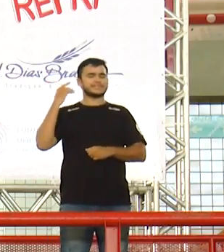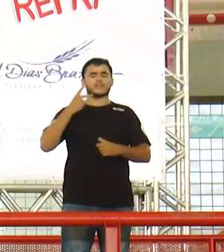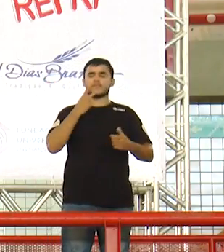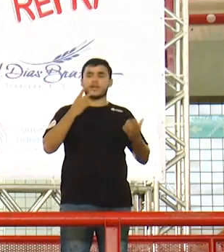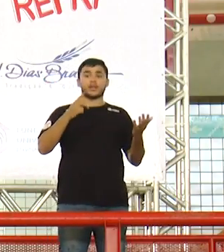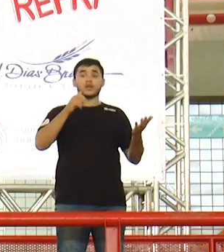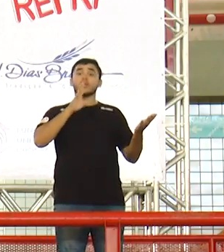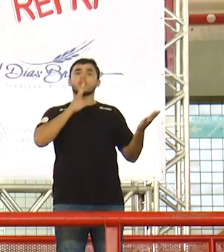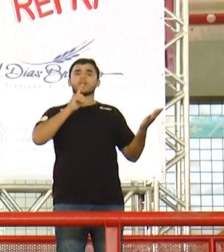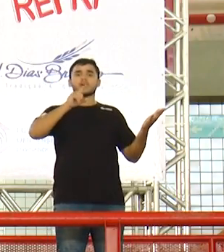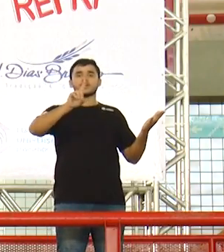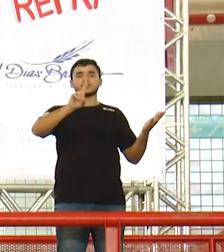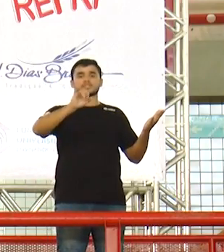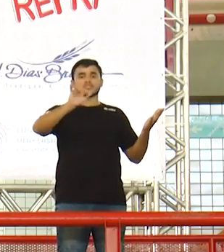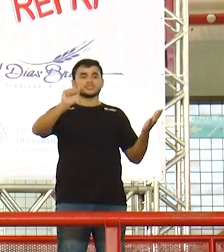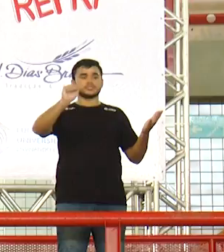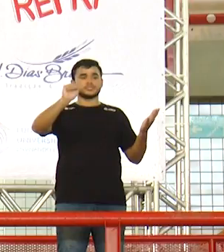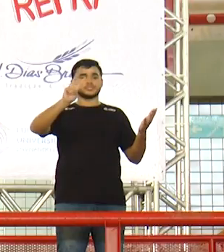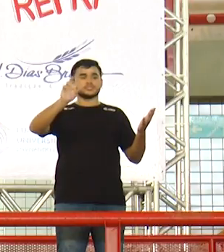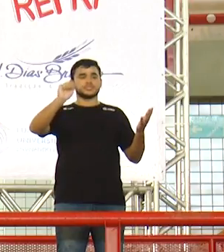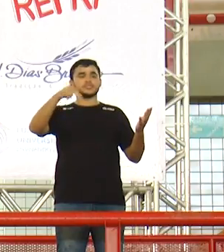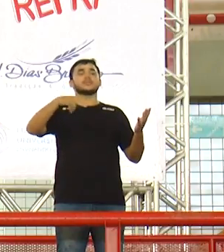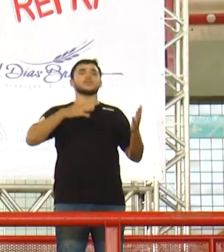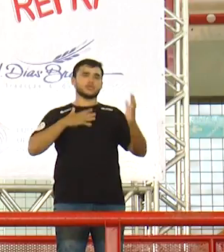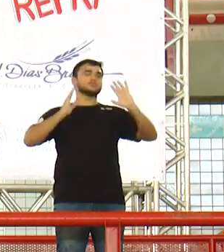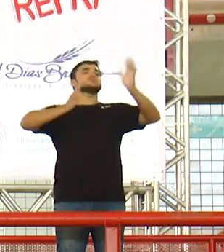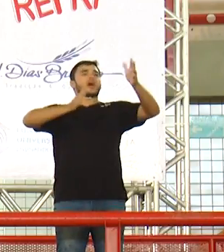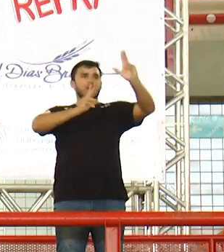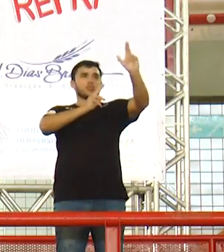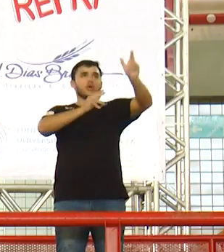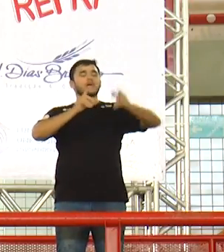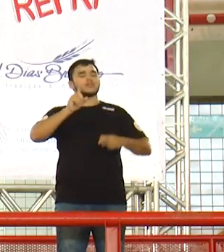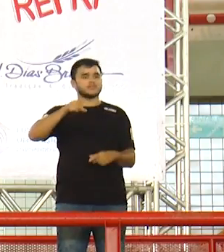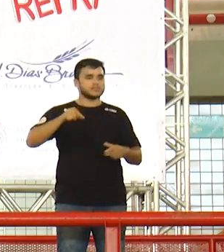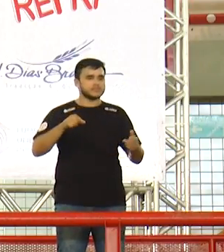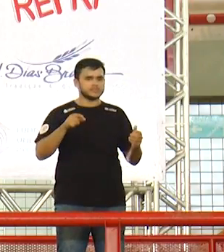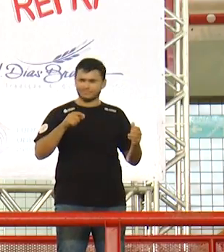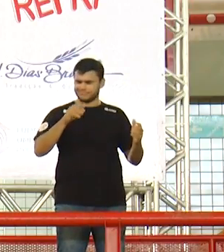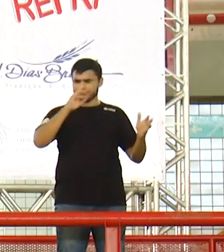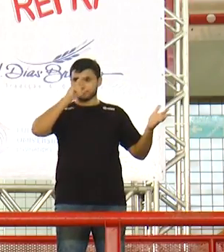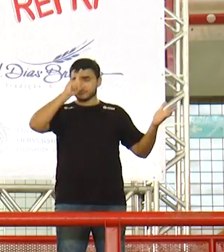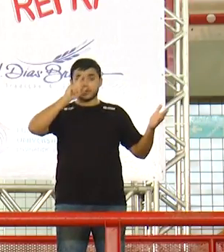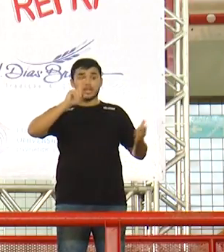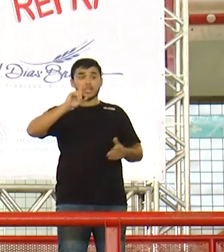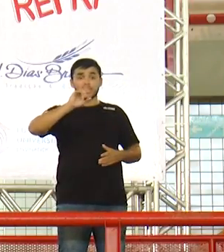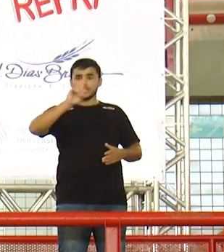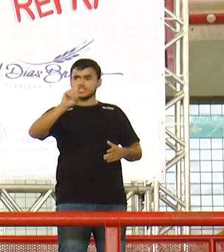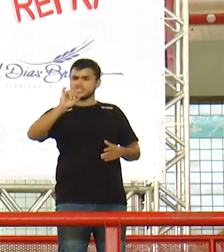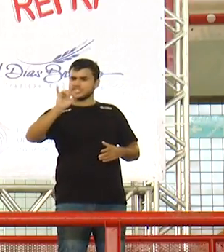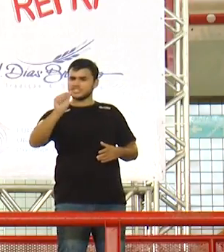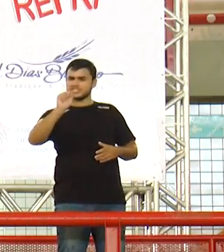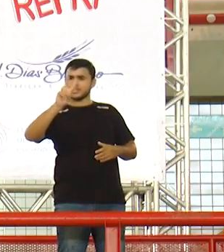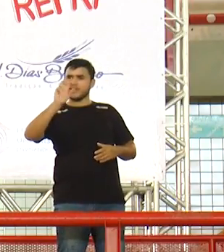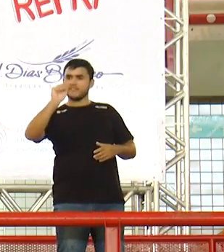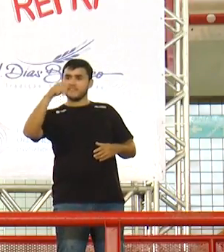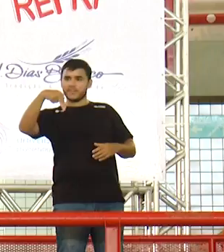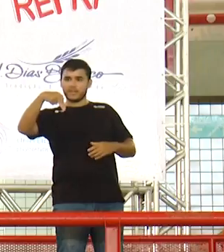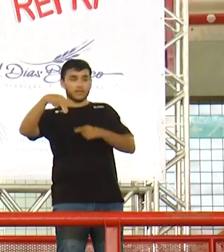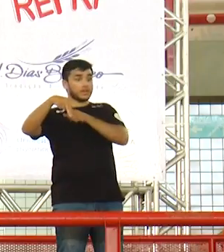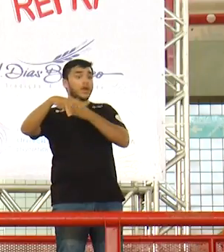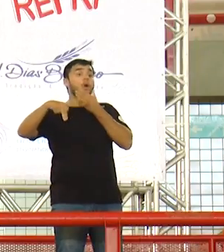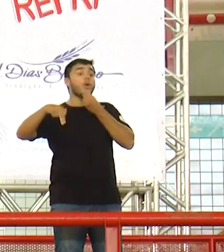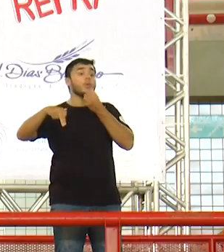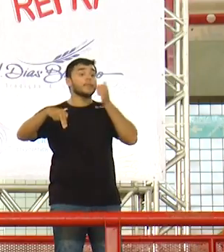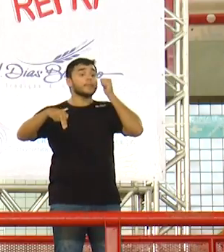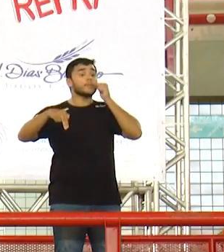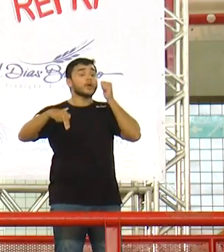falei, conhece Djavan? Aí o rapaz, já tive isso. Aí eu, já teve? Aí eu